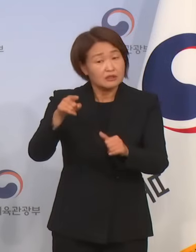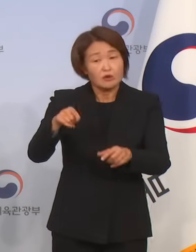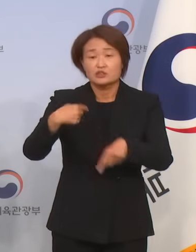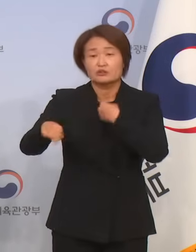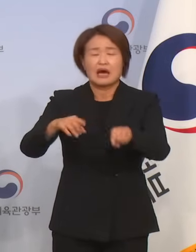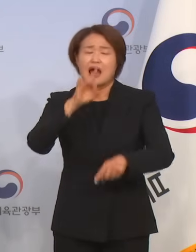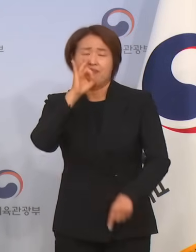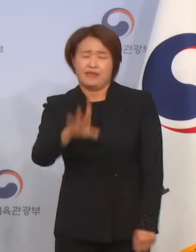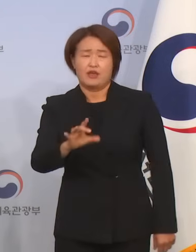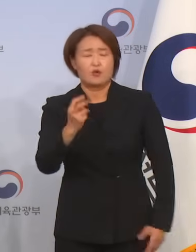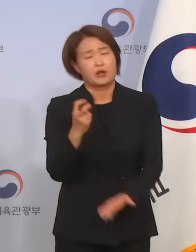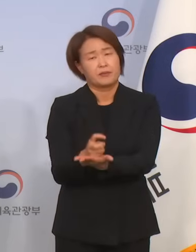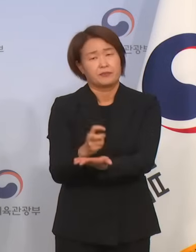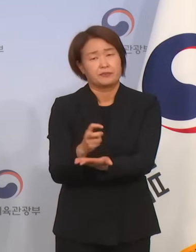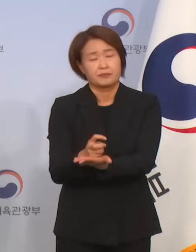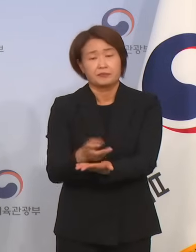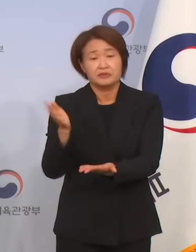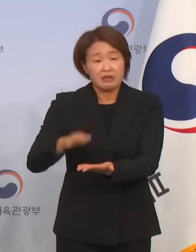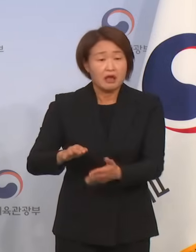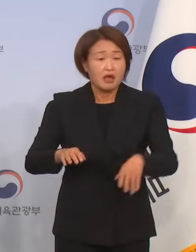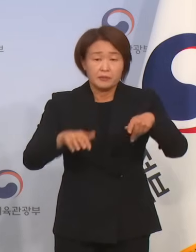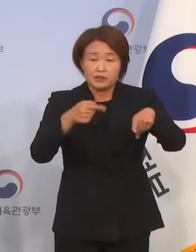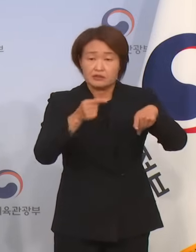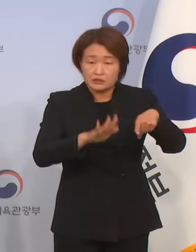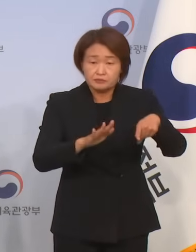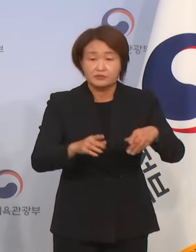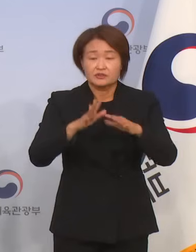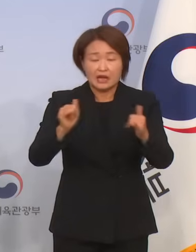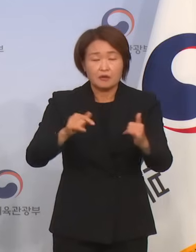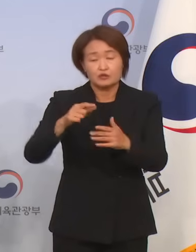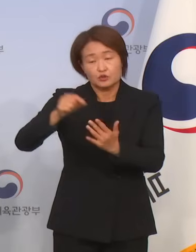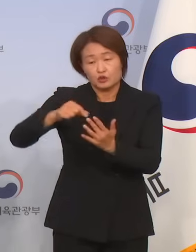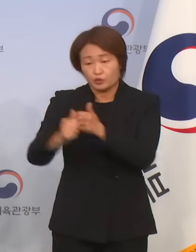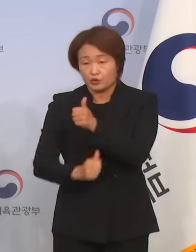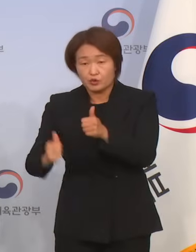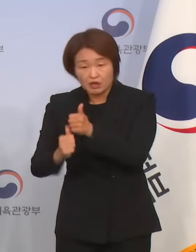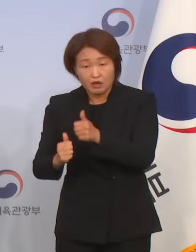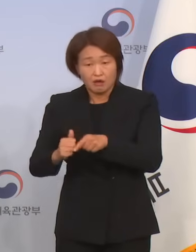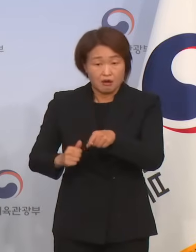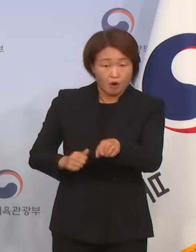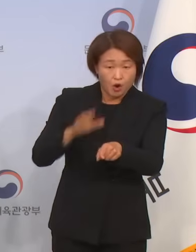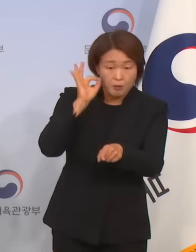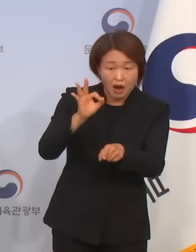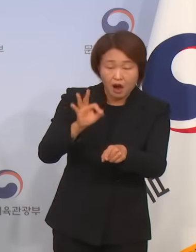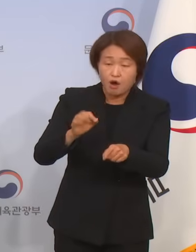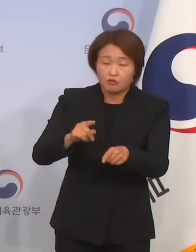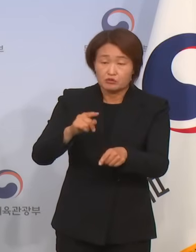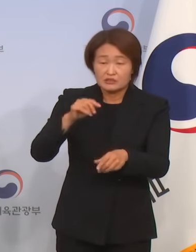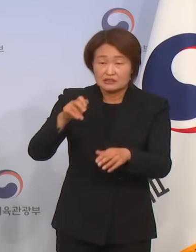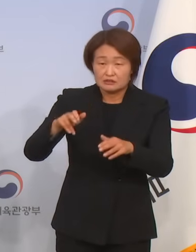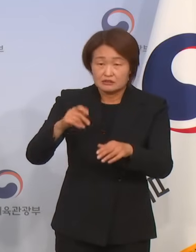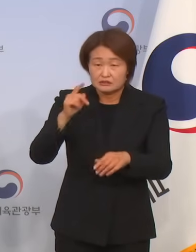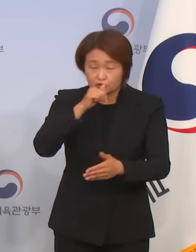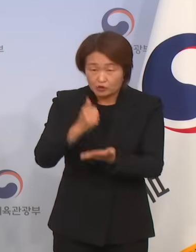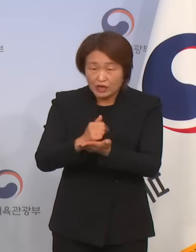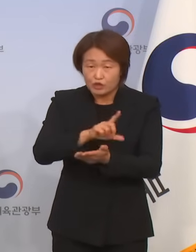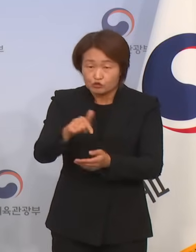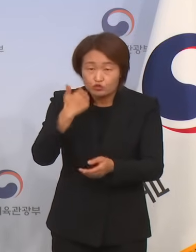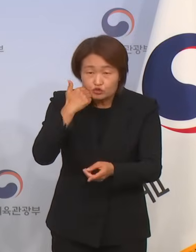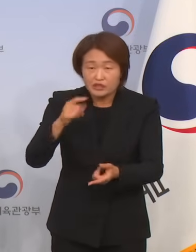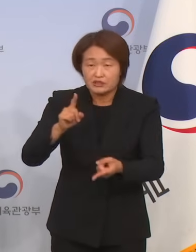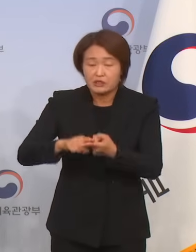수 없음에도 불구하고 B급 수강생 선정위원회에서 결격 사유 결정 방식을 최종